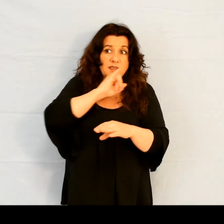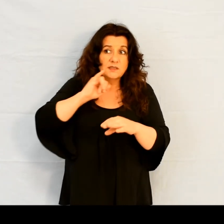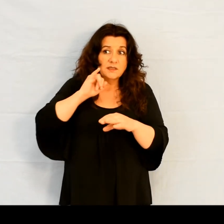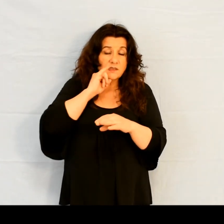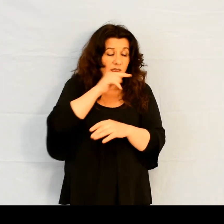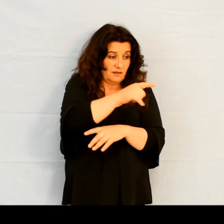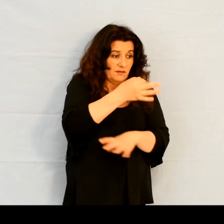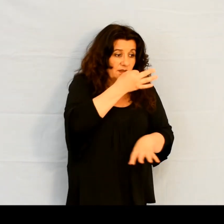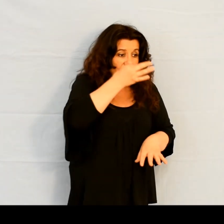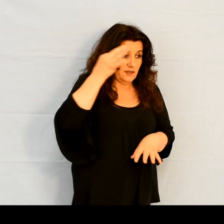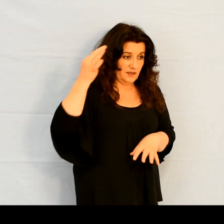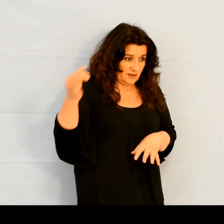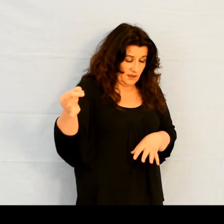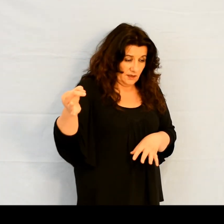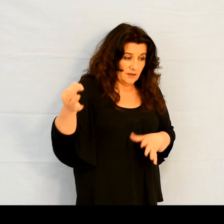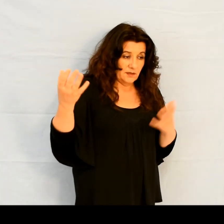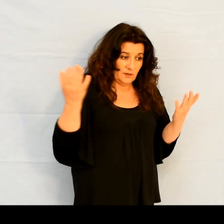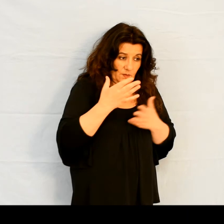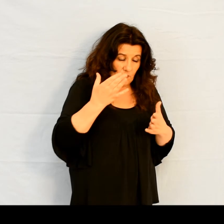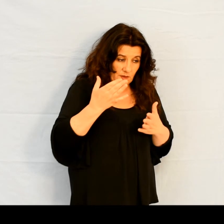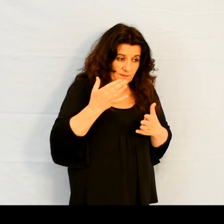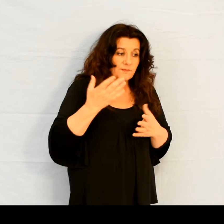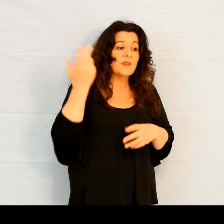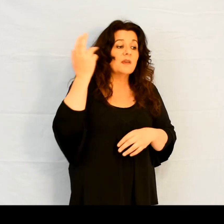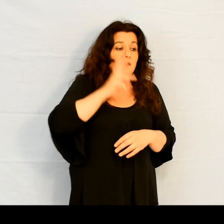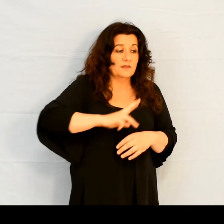ainsi parle le Seigneur Dieu,